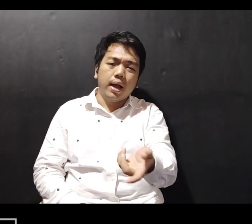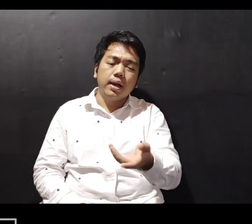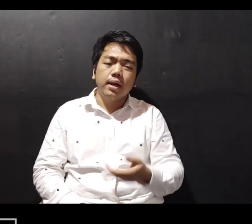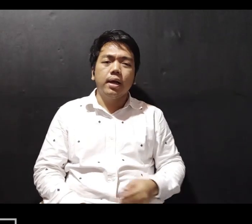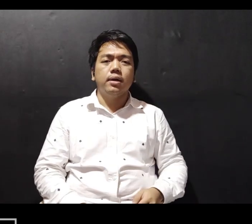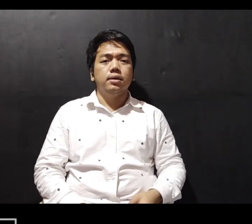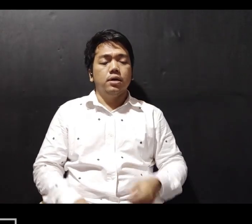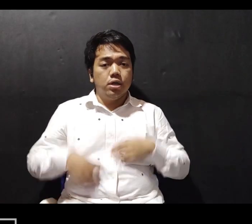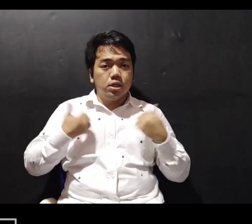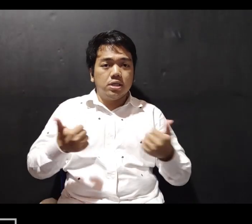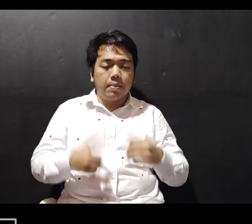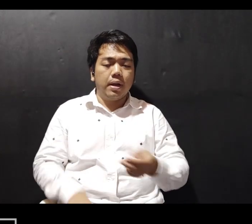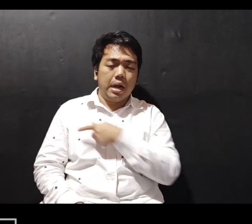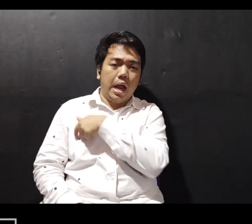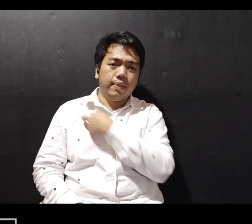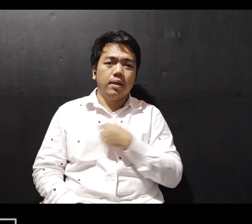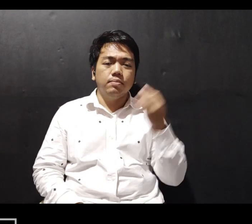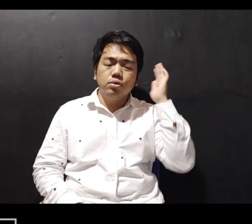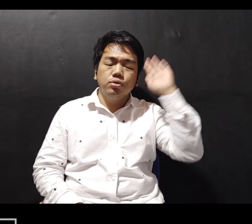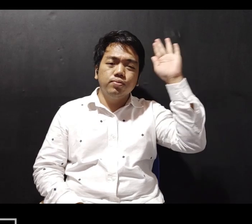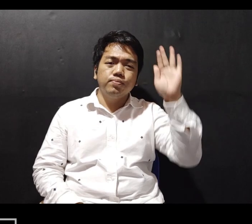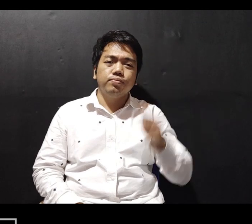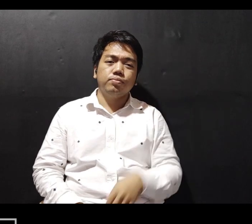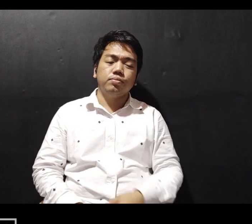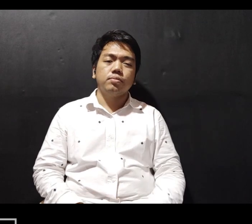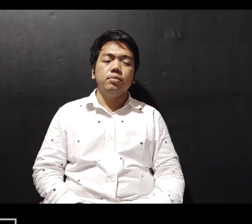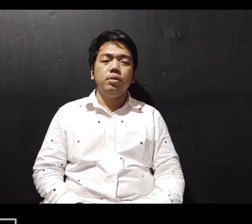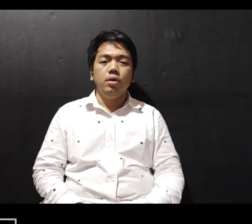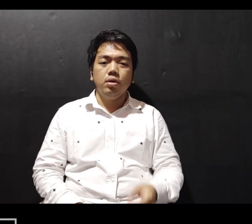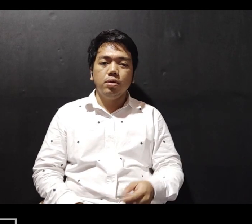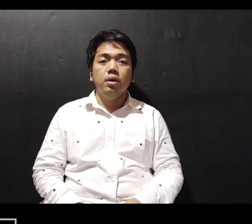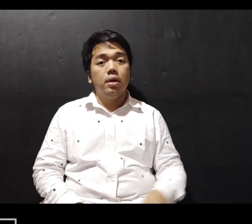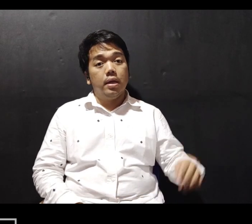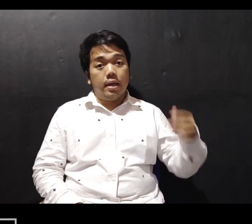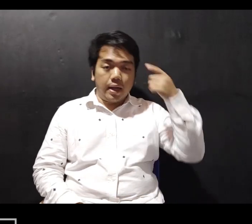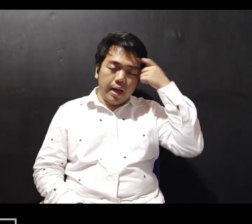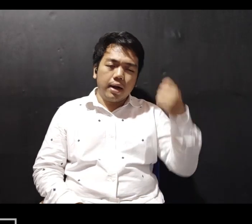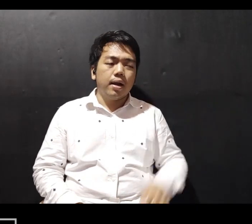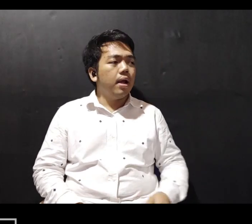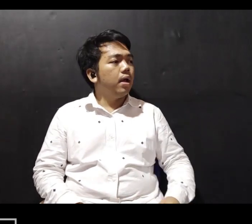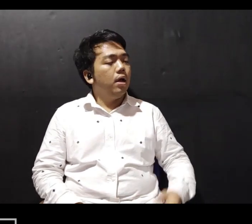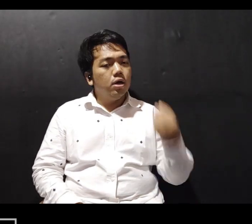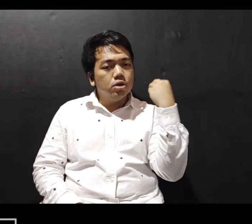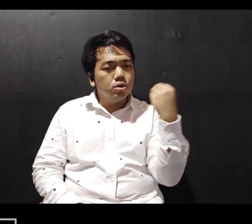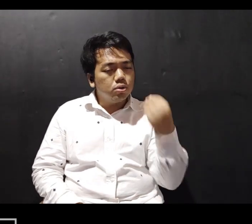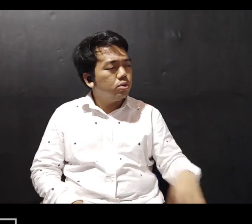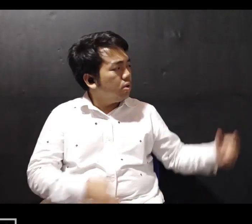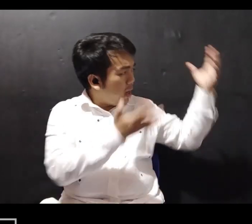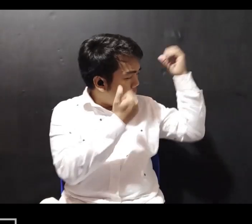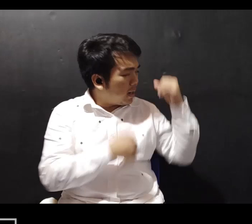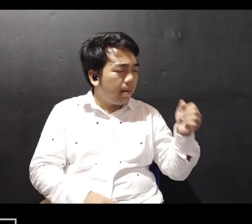selalu siaga di dalam pengharapan. Karena pengharapan di dalam Tuhan tidak akan mengecewakan. Ada amin di tempat